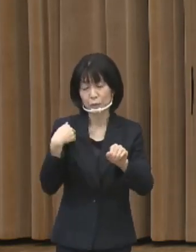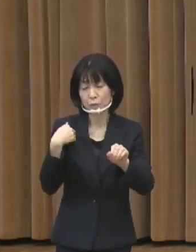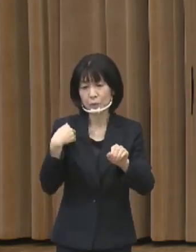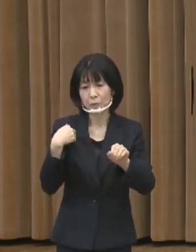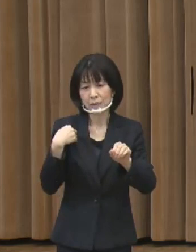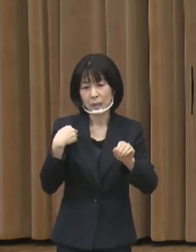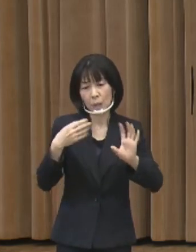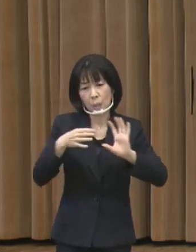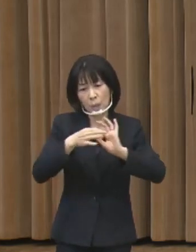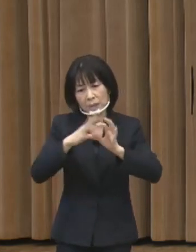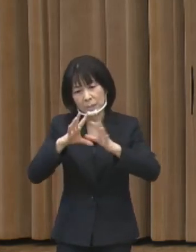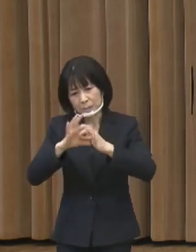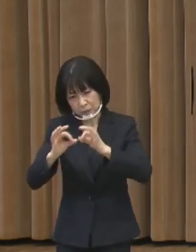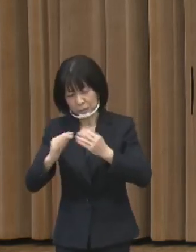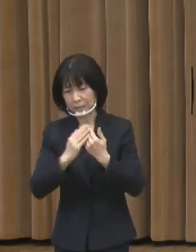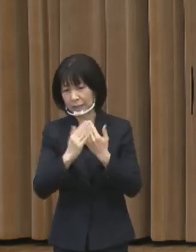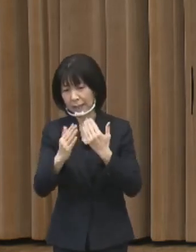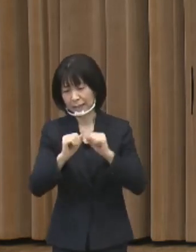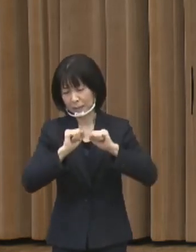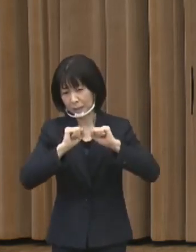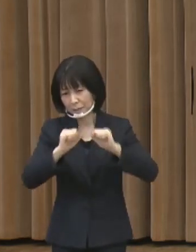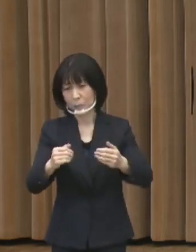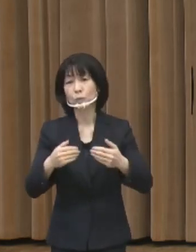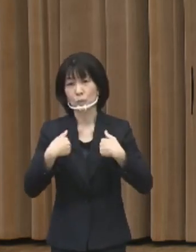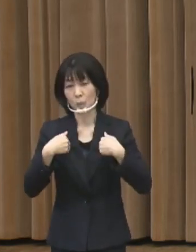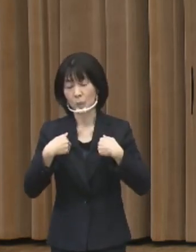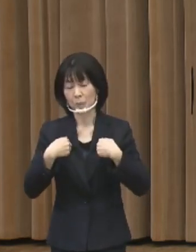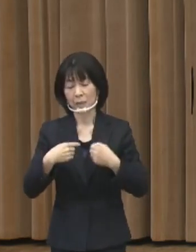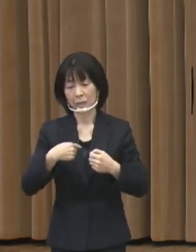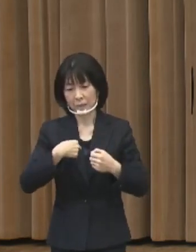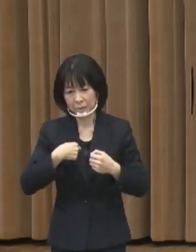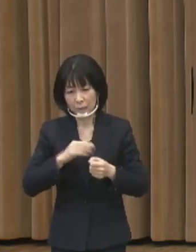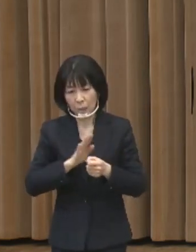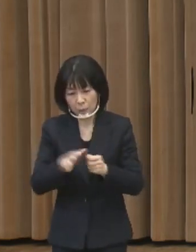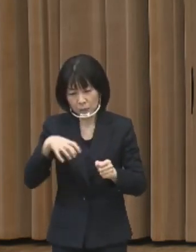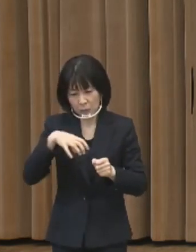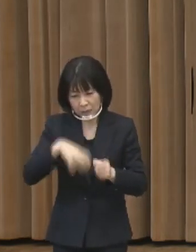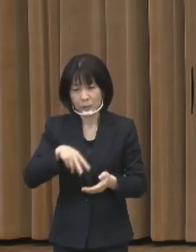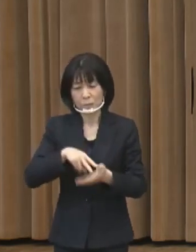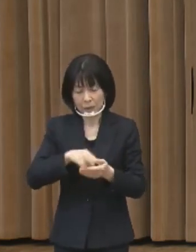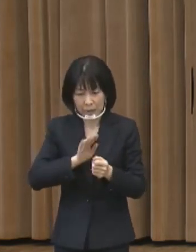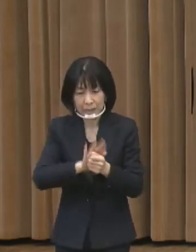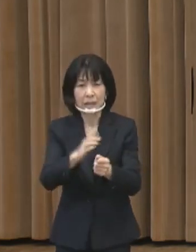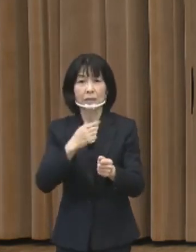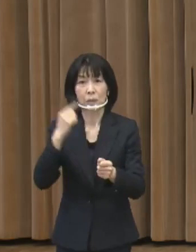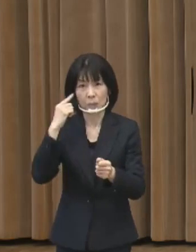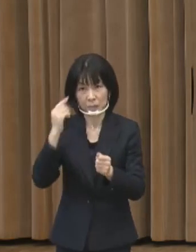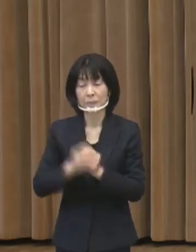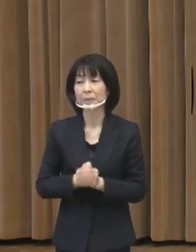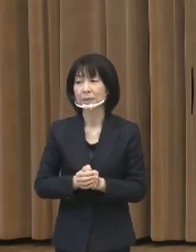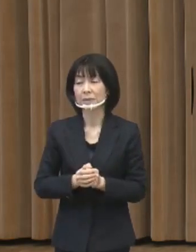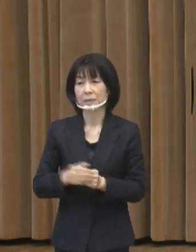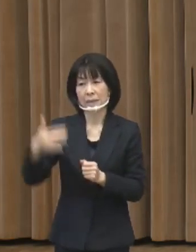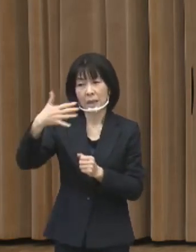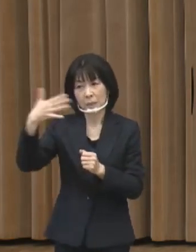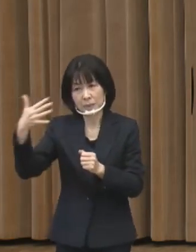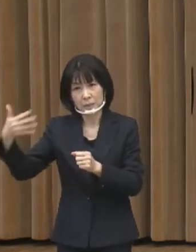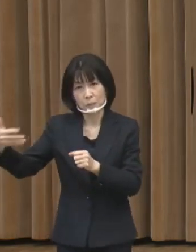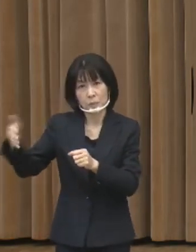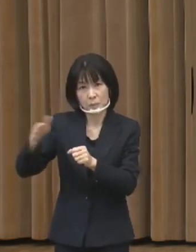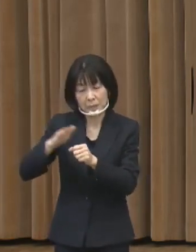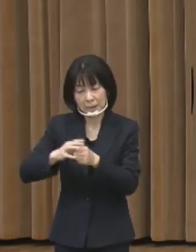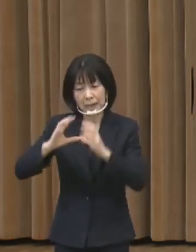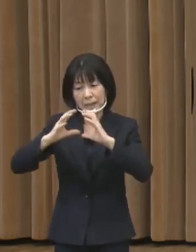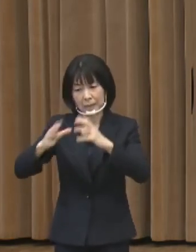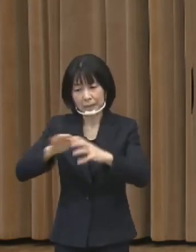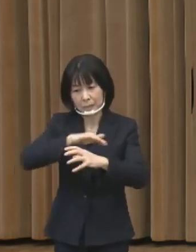リンピック大会にするべきだというふうに、ホスト県としてはそれを支援したいと思っていますので、アメリカを含めた海